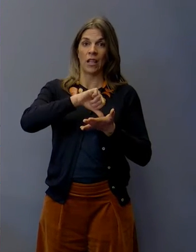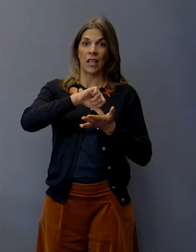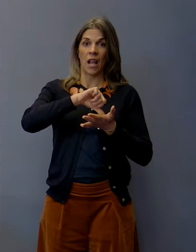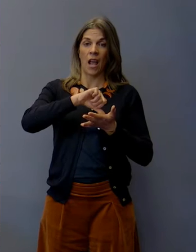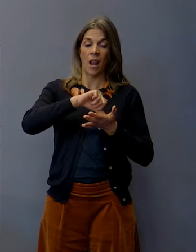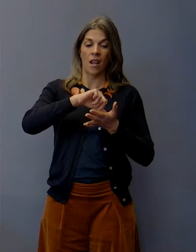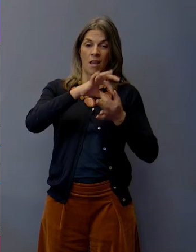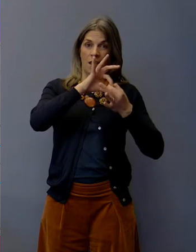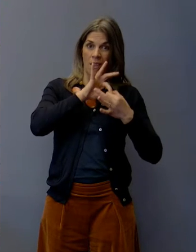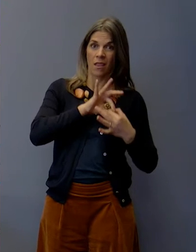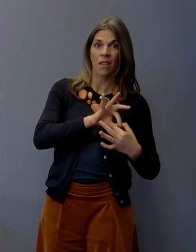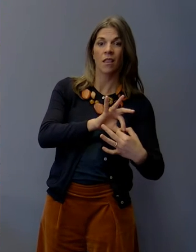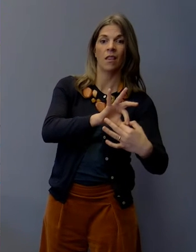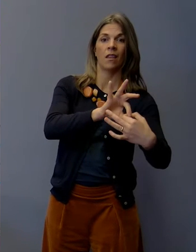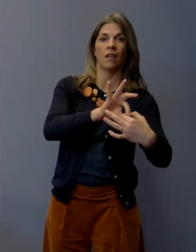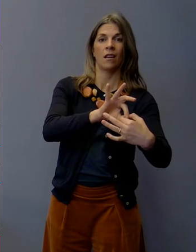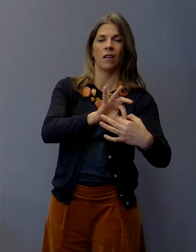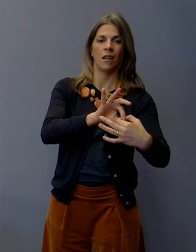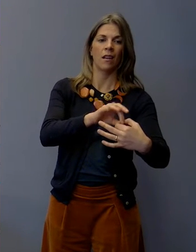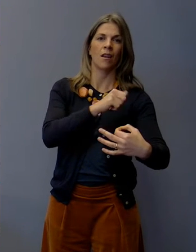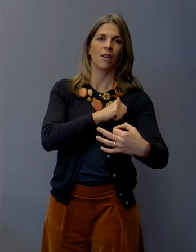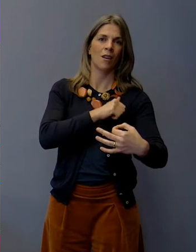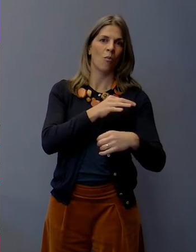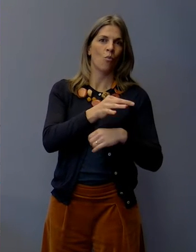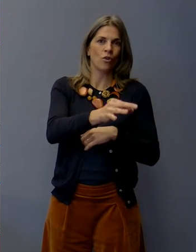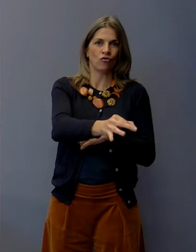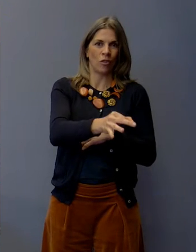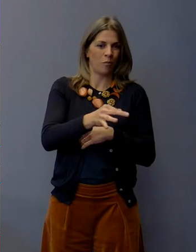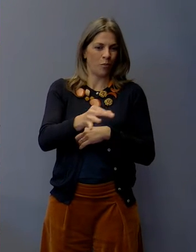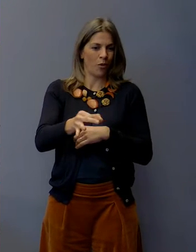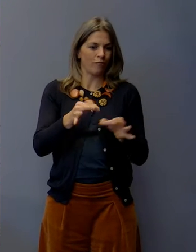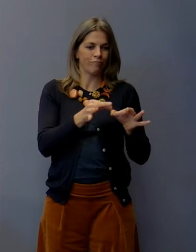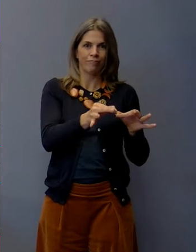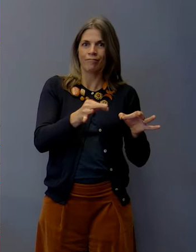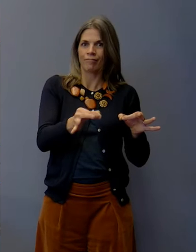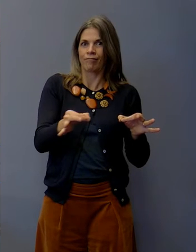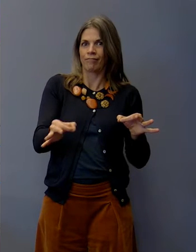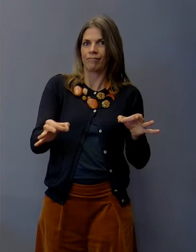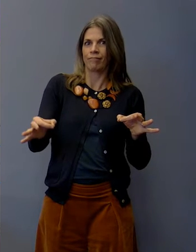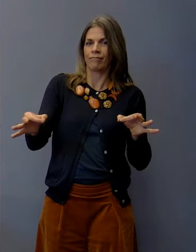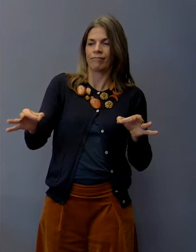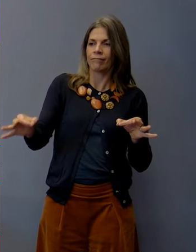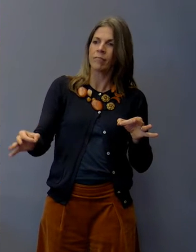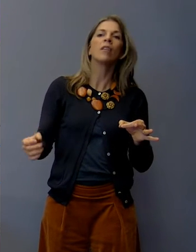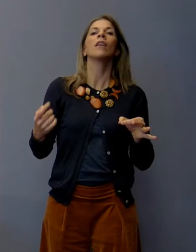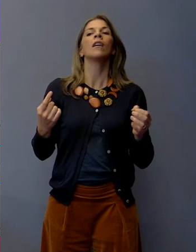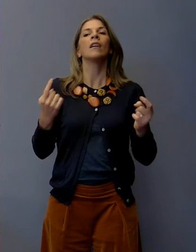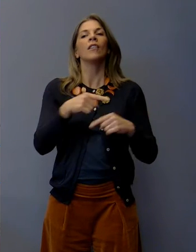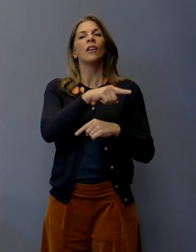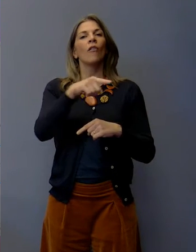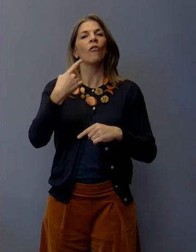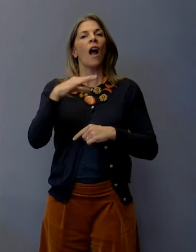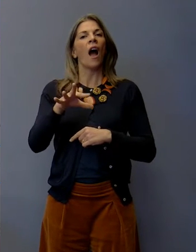con la scelta che è stata fatta questa questo flusso costante di